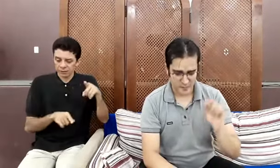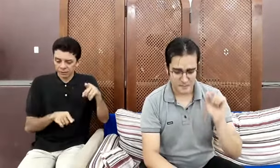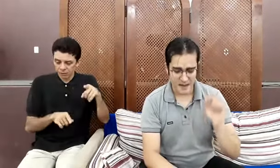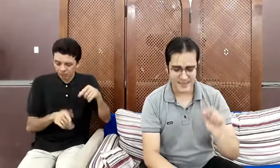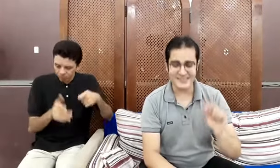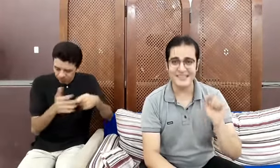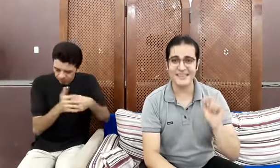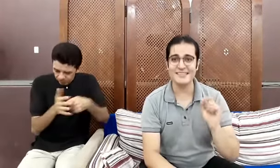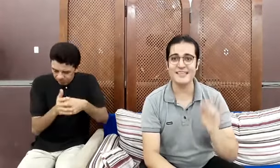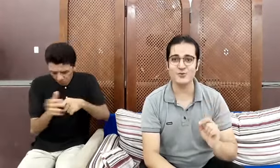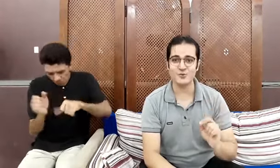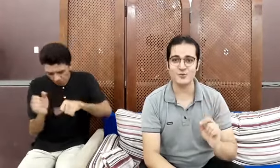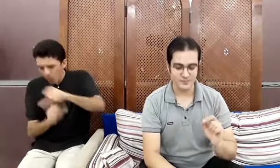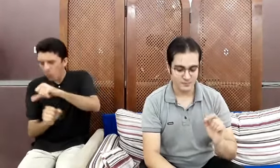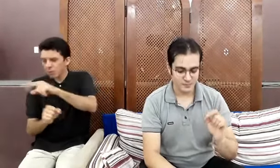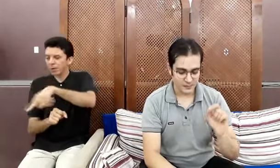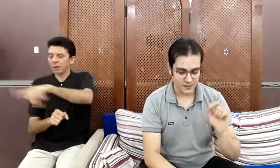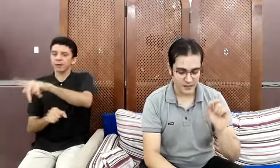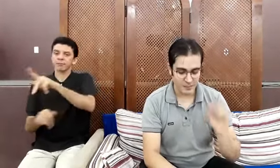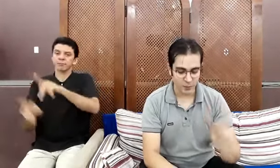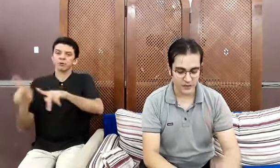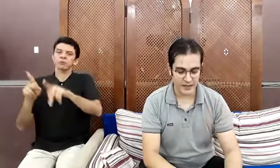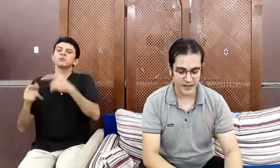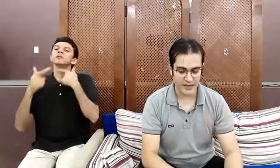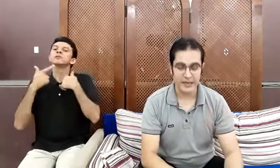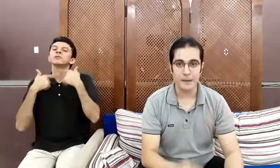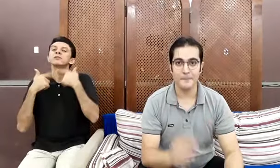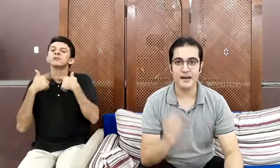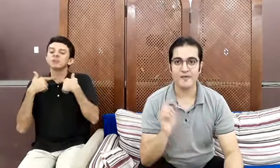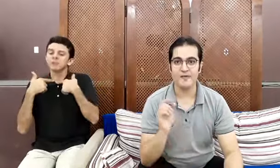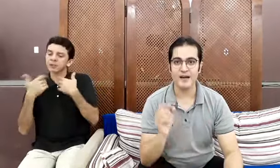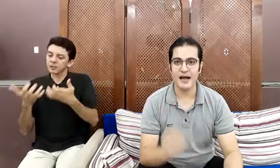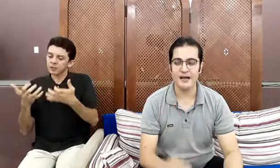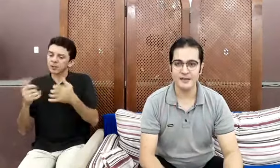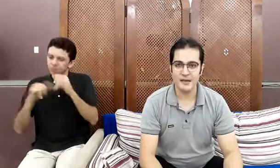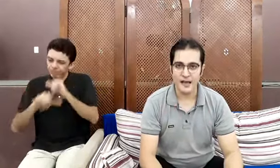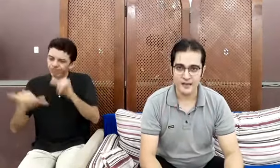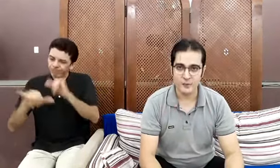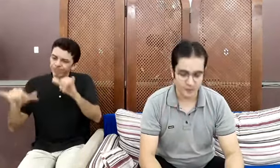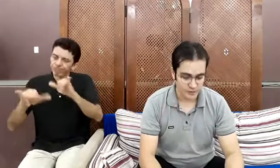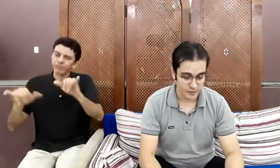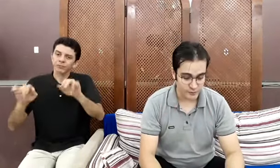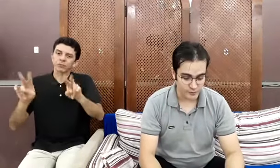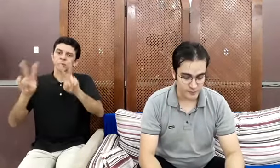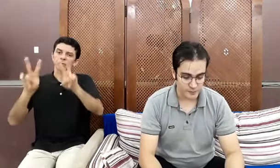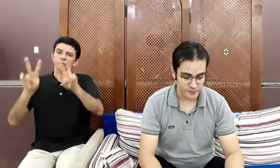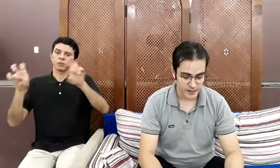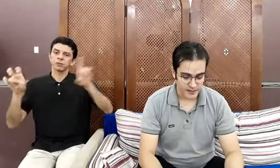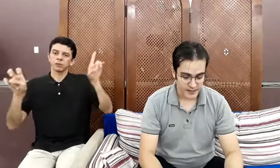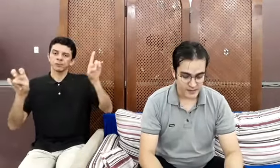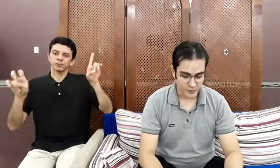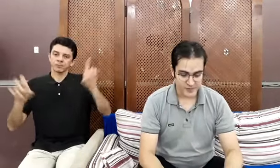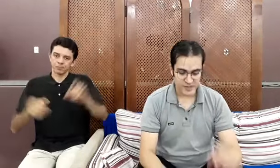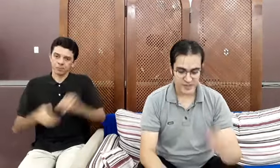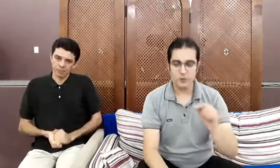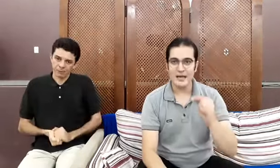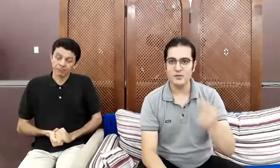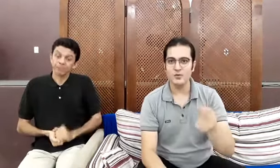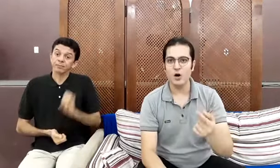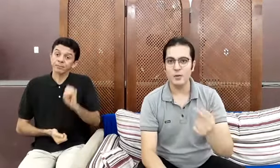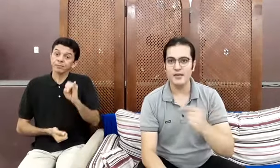transforma em mais desejo e poder para falar a respeito de Deus. Se você está